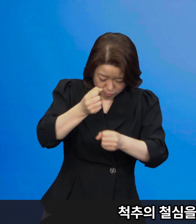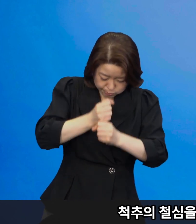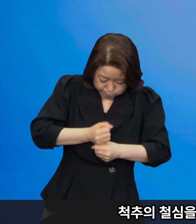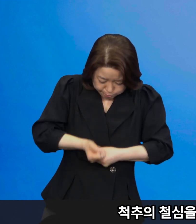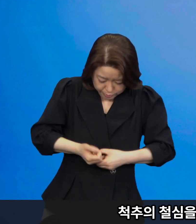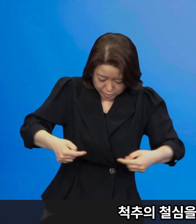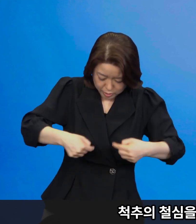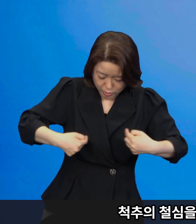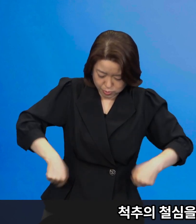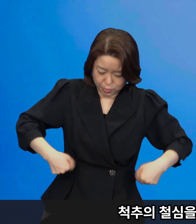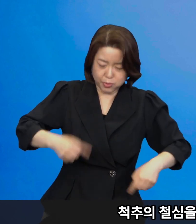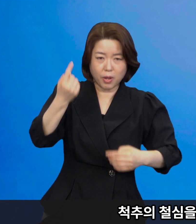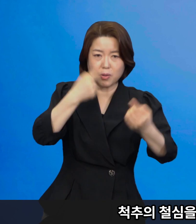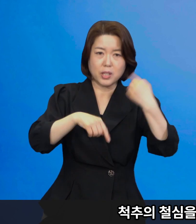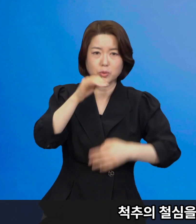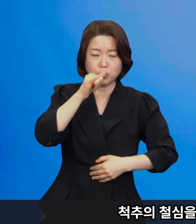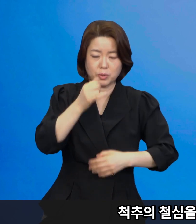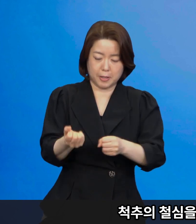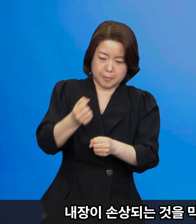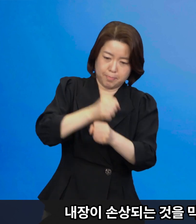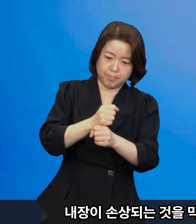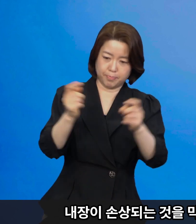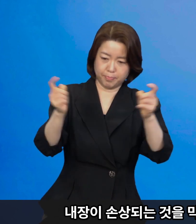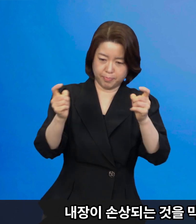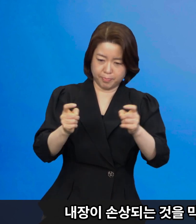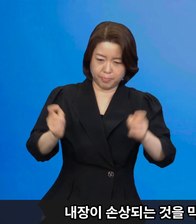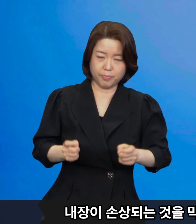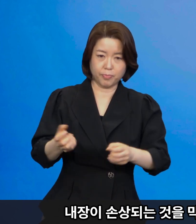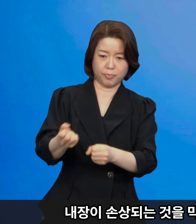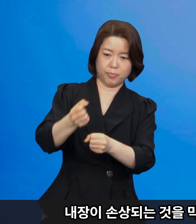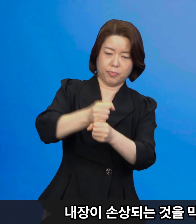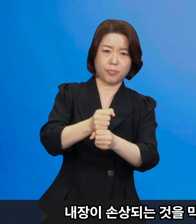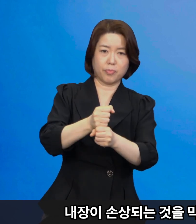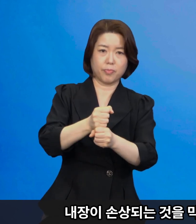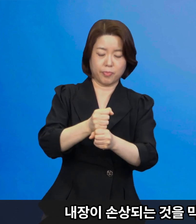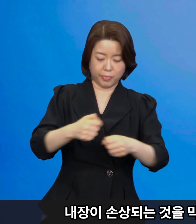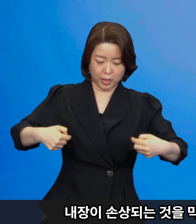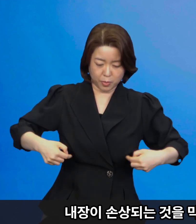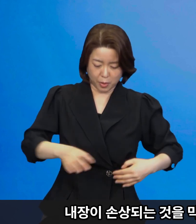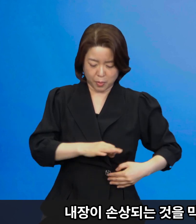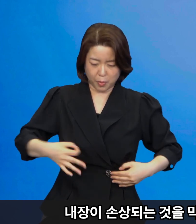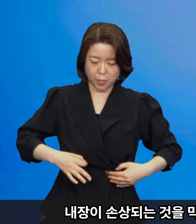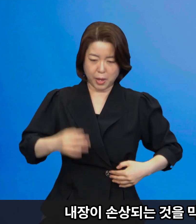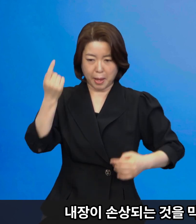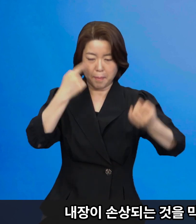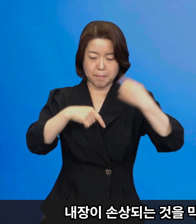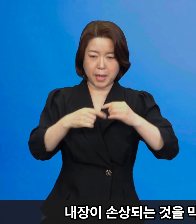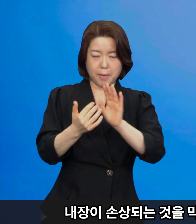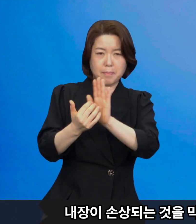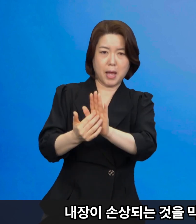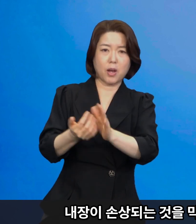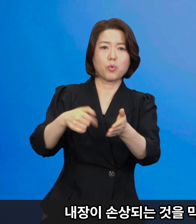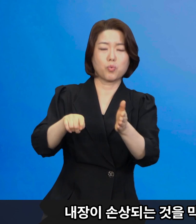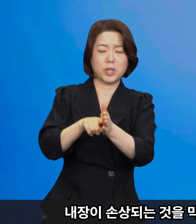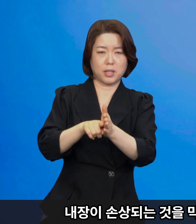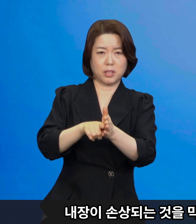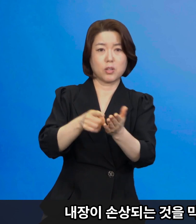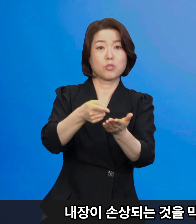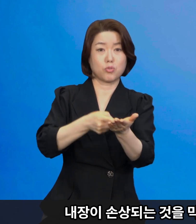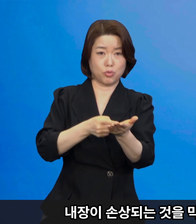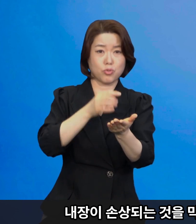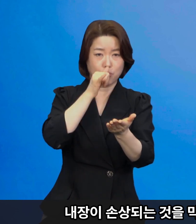넣고 잘 교정한 후에 내장이 손상되는 것을 막기 위한 수술을 했던 것입니다.